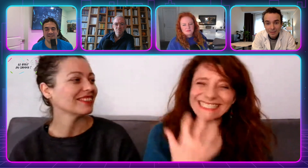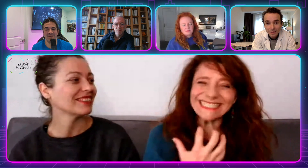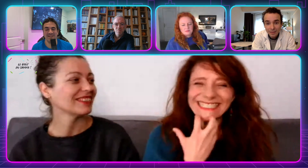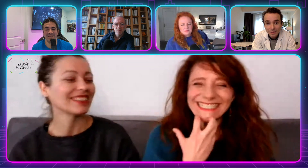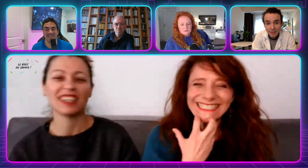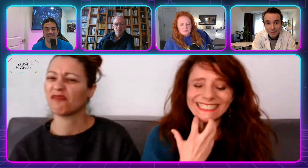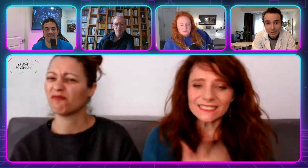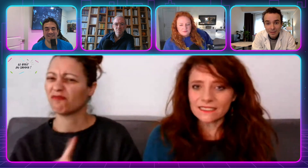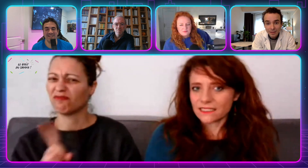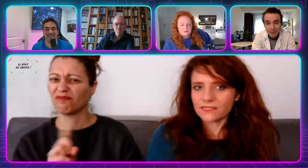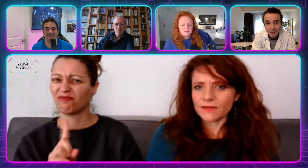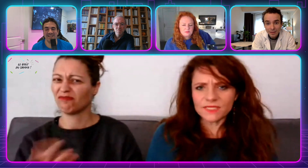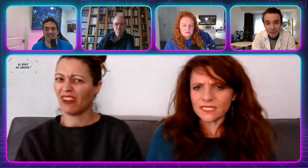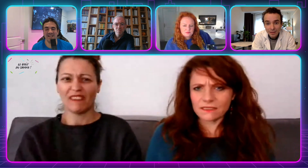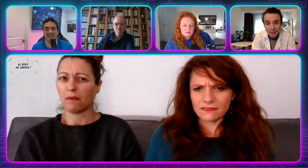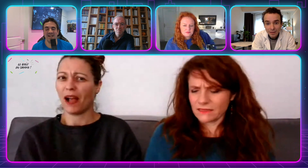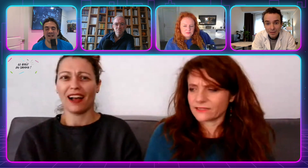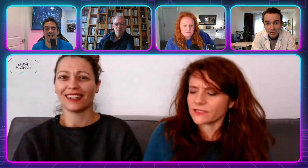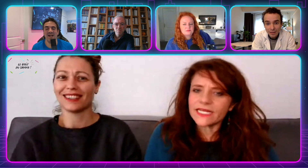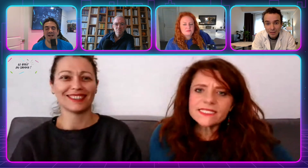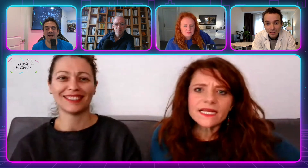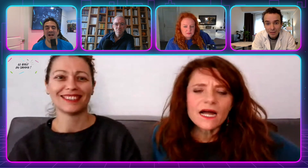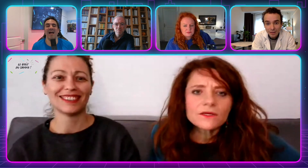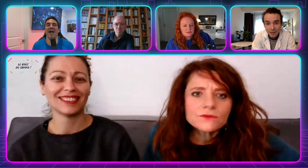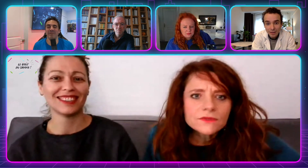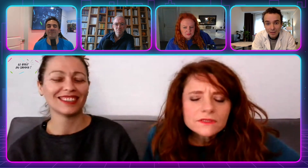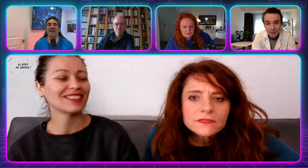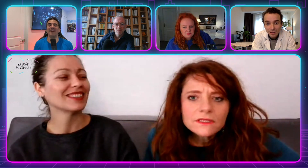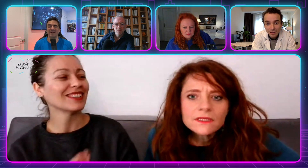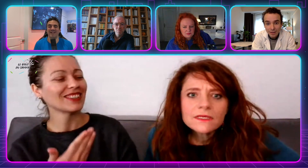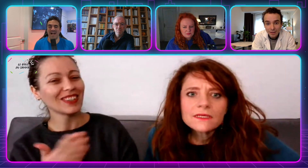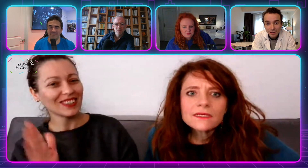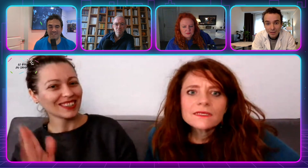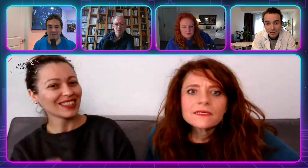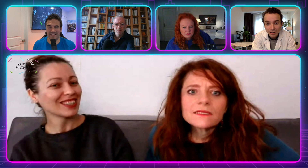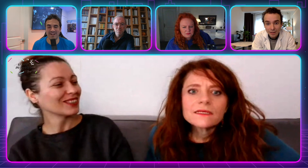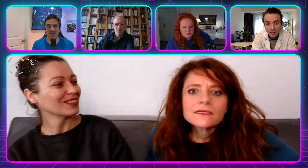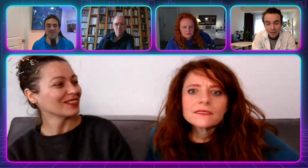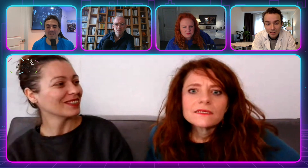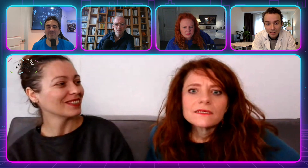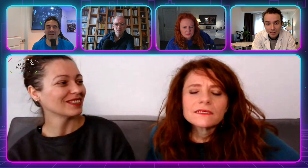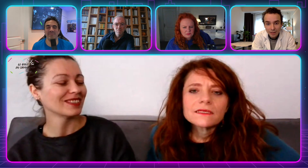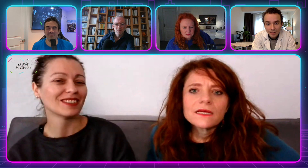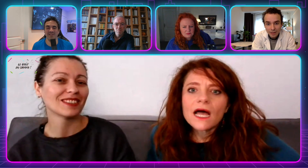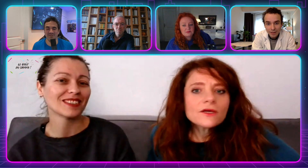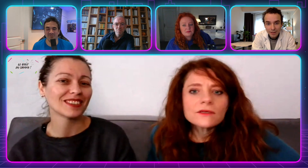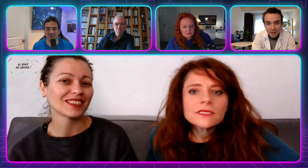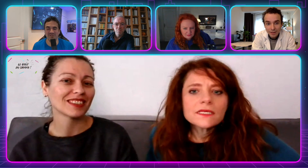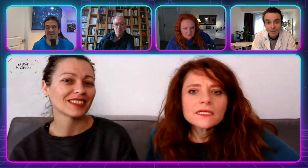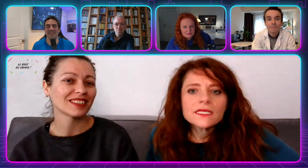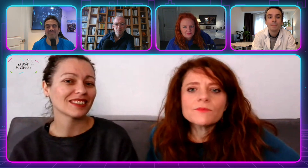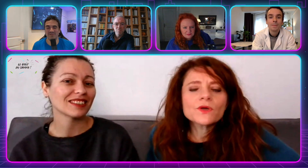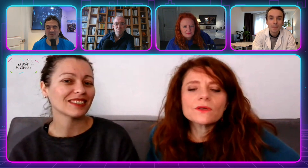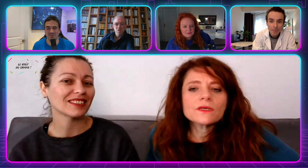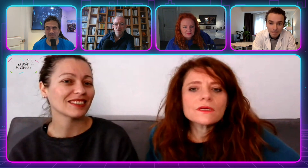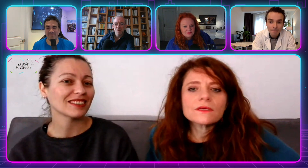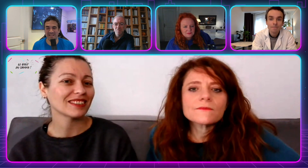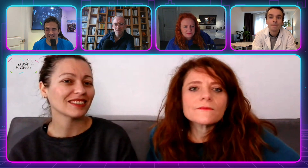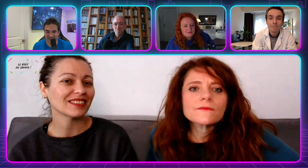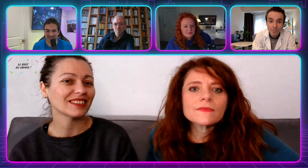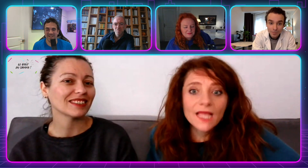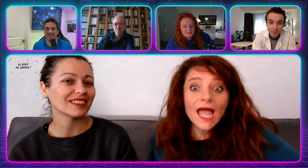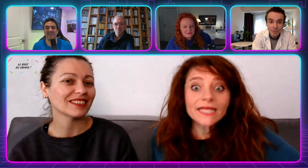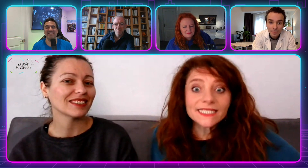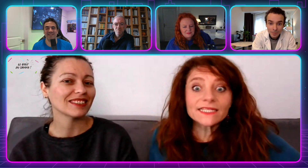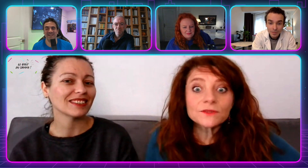fais, il va me dire, attends, qu'est-ce qu'elle Ah oui, raconte? voilà. Ah oui, c'est ça, on est d'accord. Donc là, moi, j'avais l'impression que t'étais contente. Mais du coup, tu te Ouais.